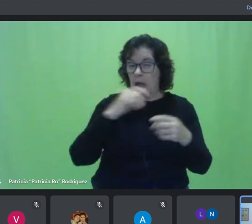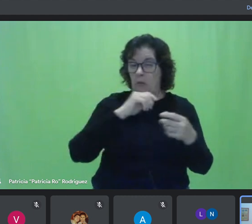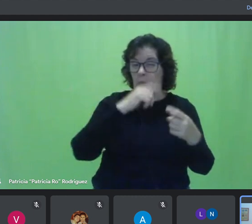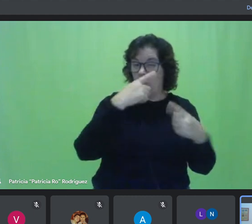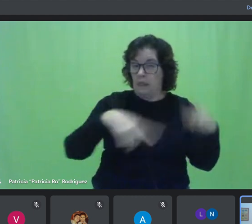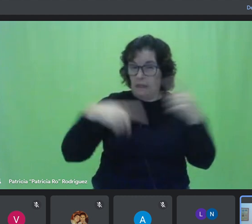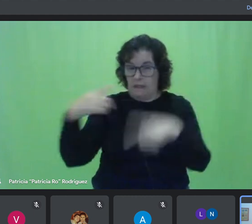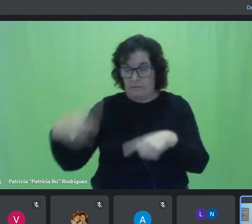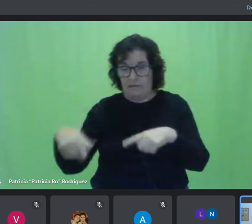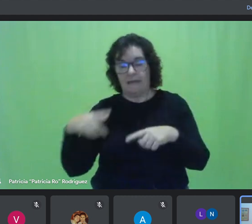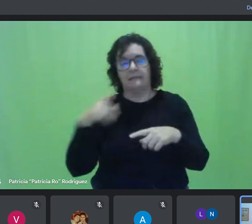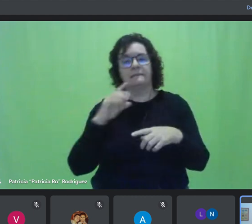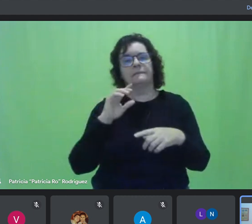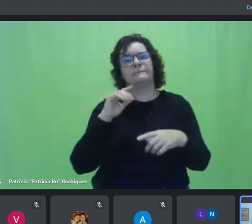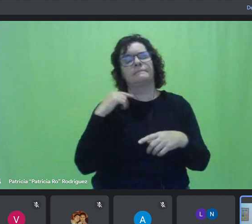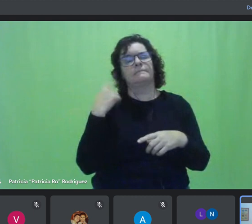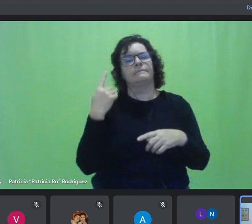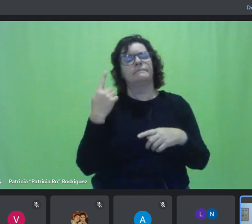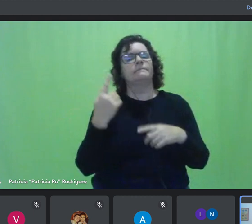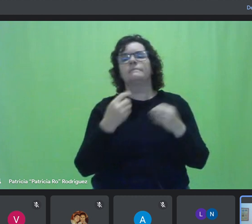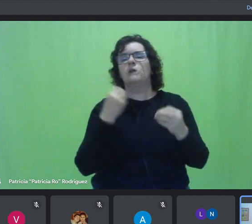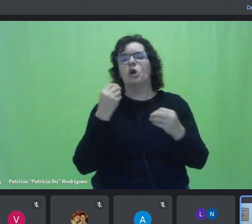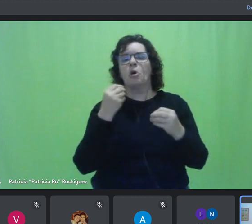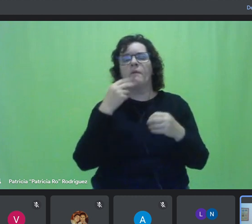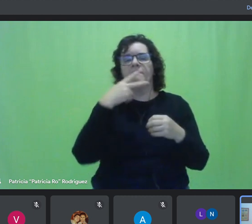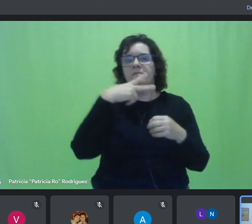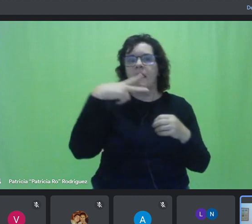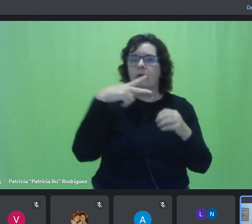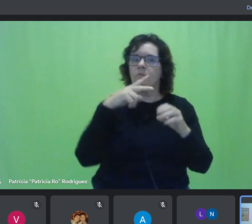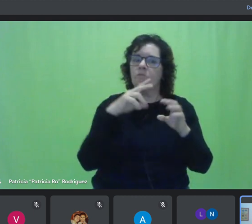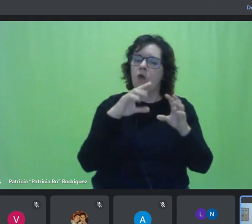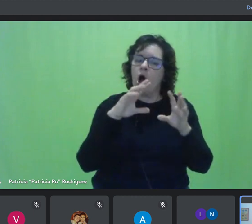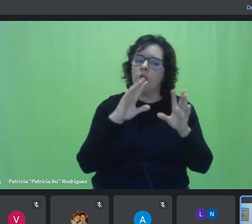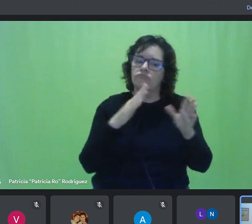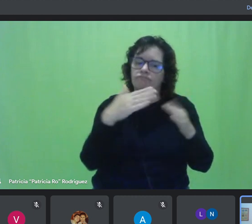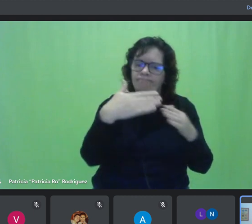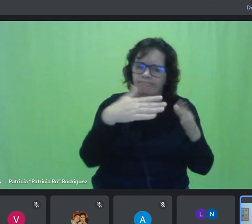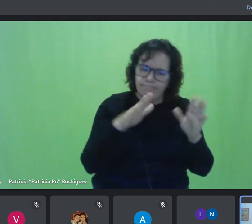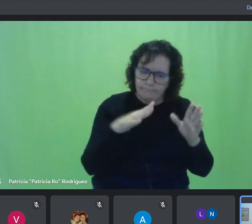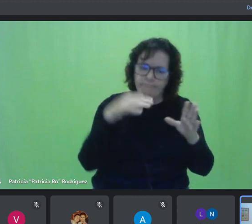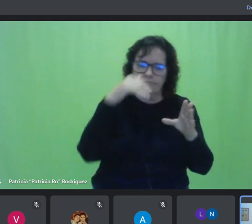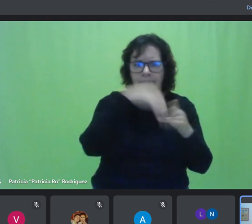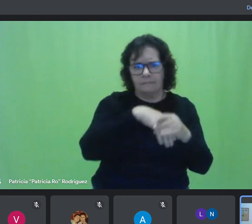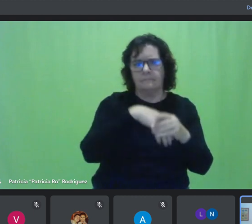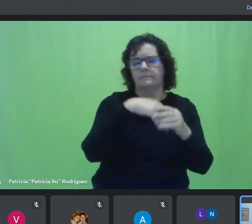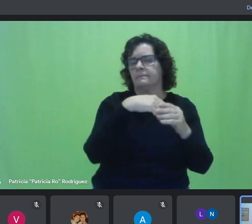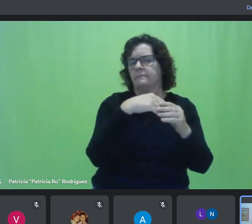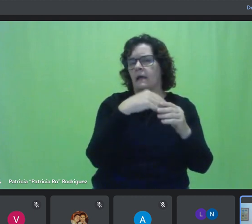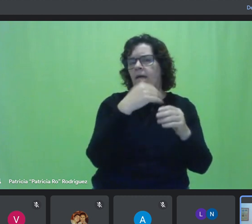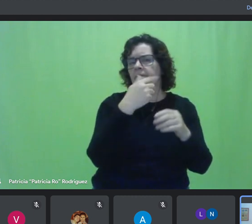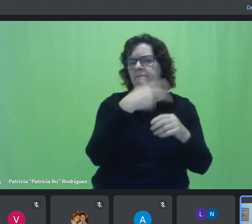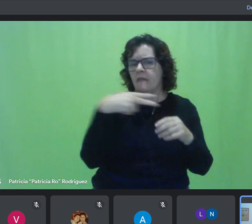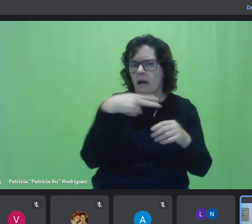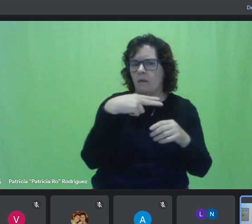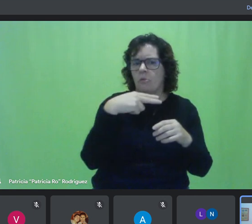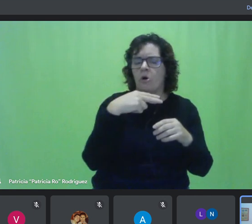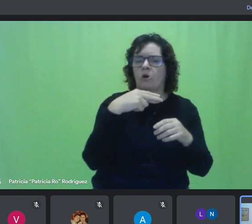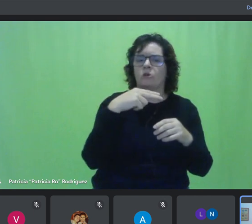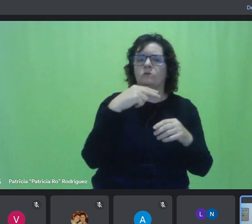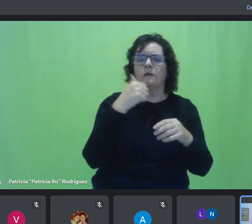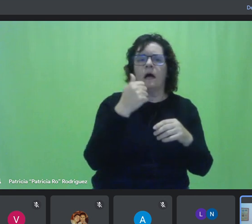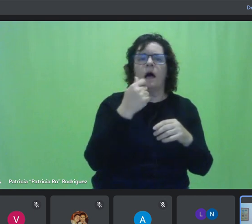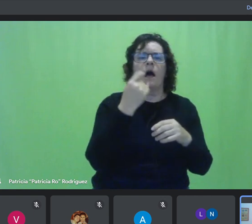los verbos para la comprensión, ¿sí? Que están los auxiliares y los modales, ¿sí? Que esos